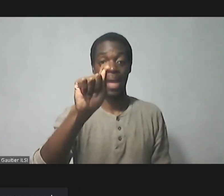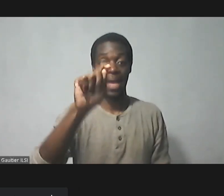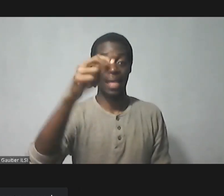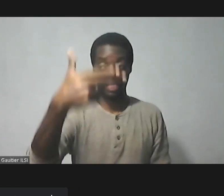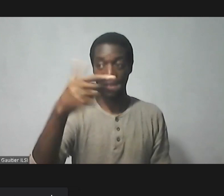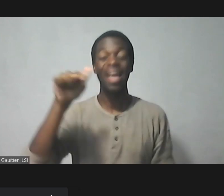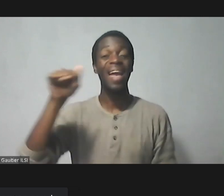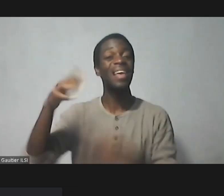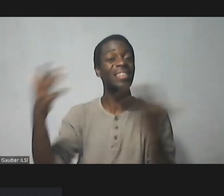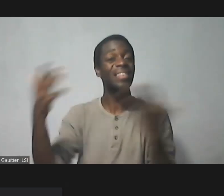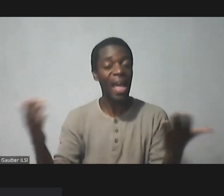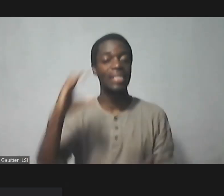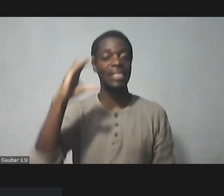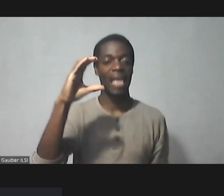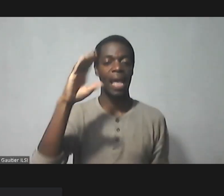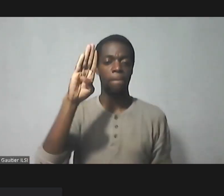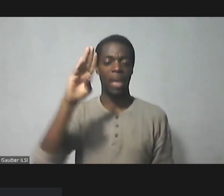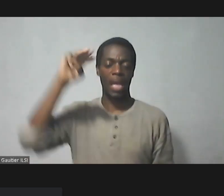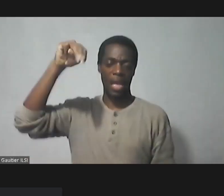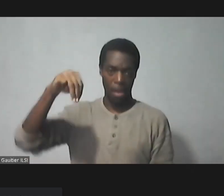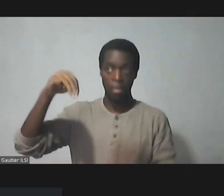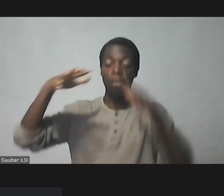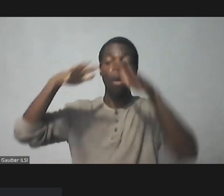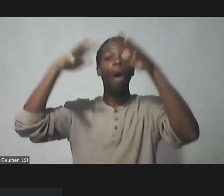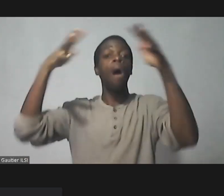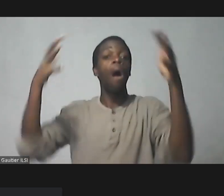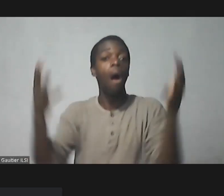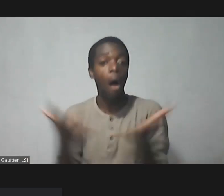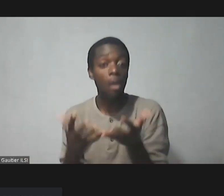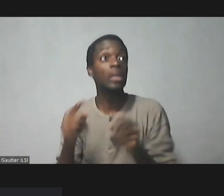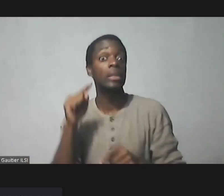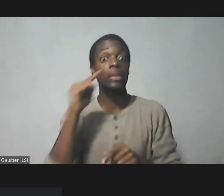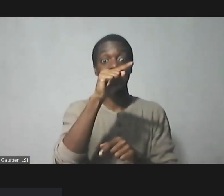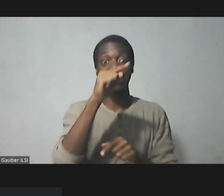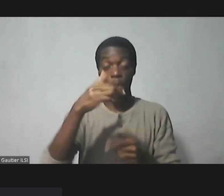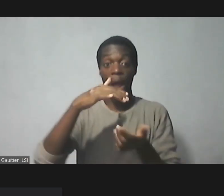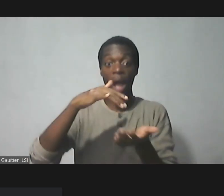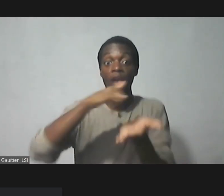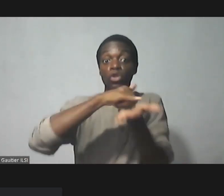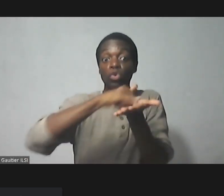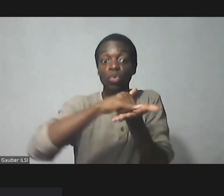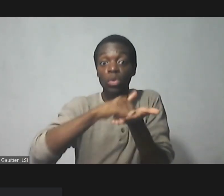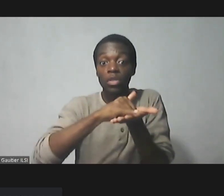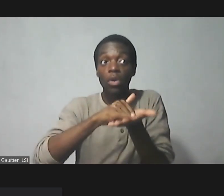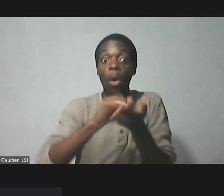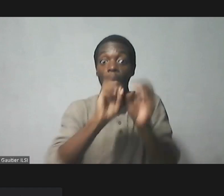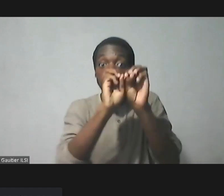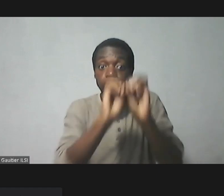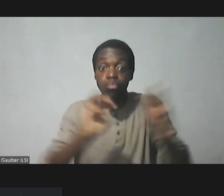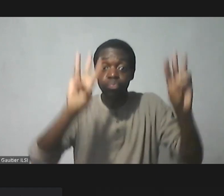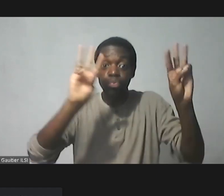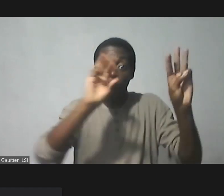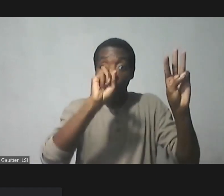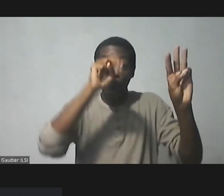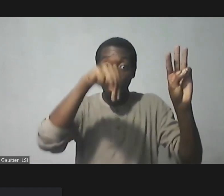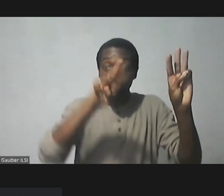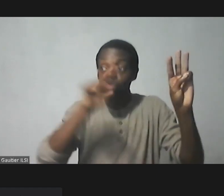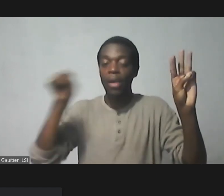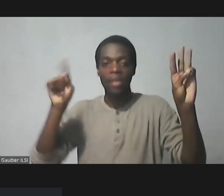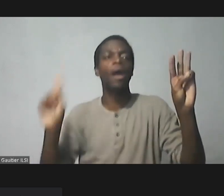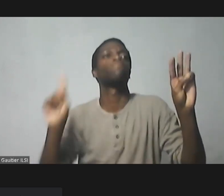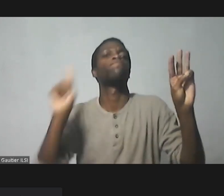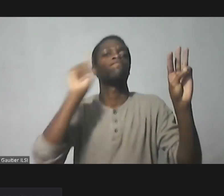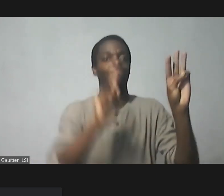es la representante de CBM en las Naciones Unidas en Nueva York. Su trabajo se enfoca en desarrollar estrategias de incidencia para